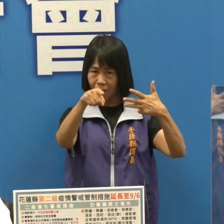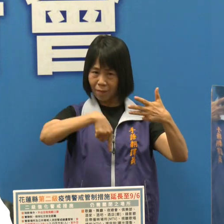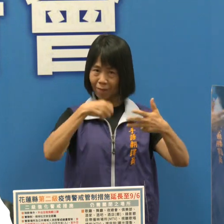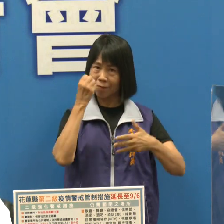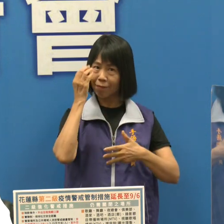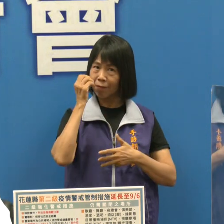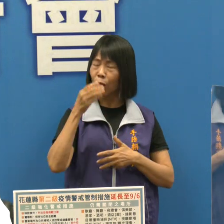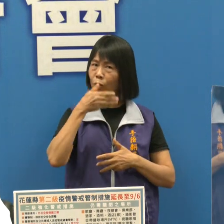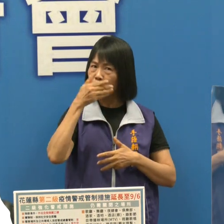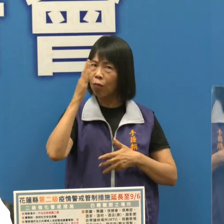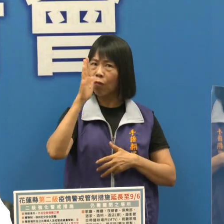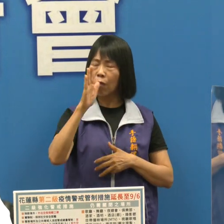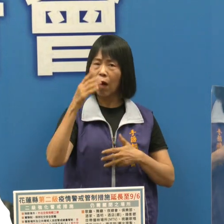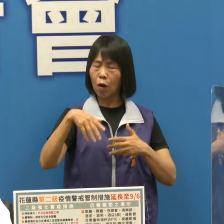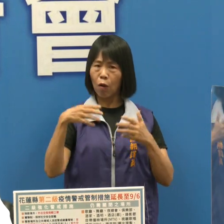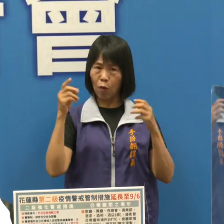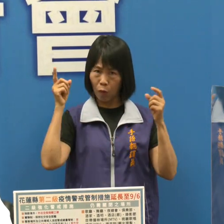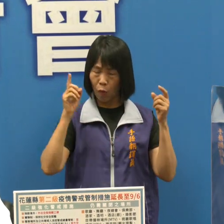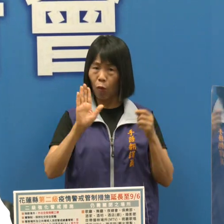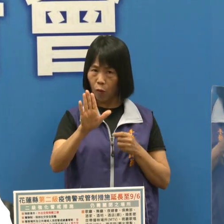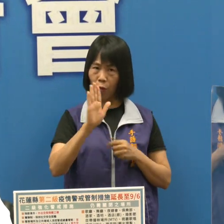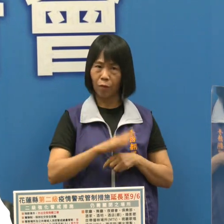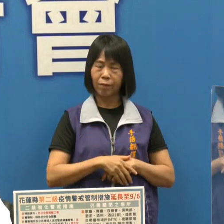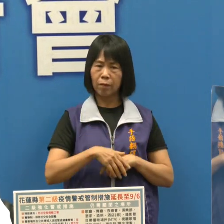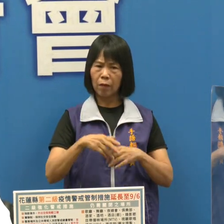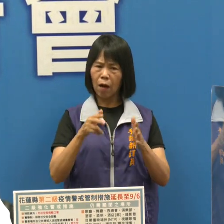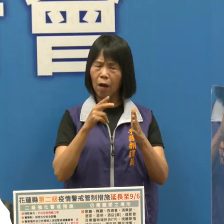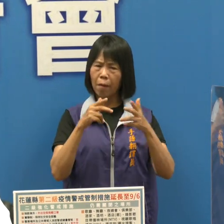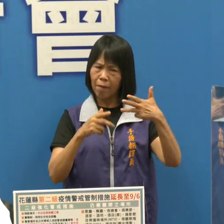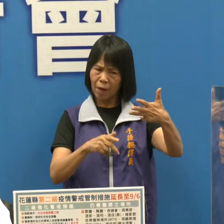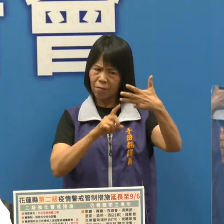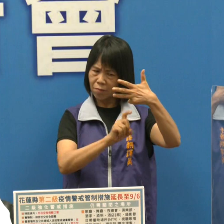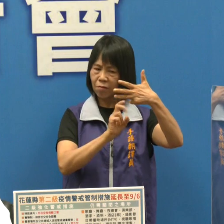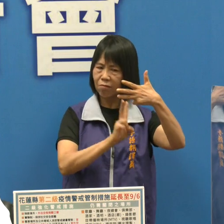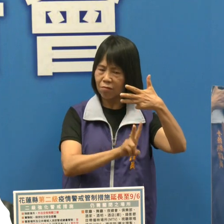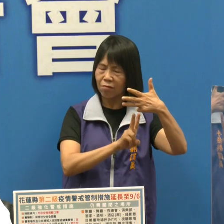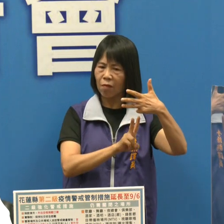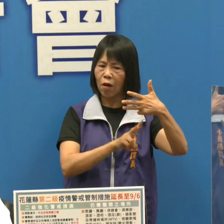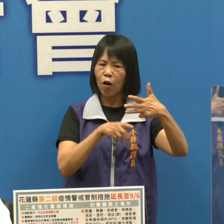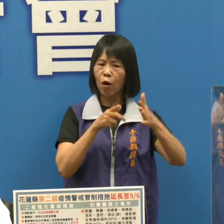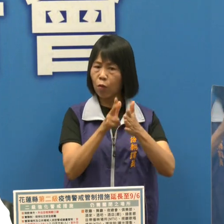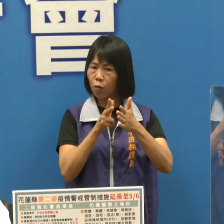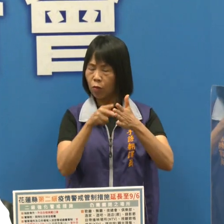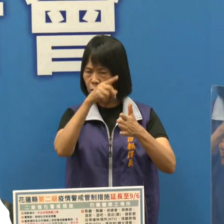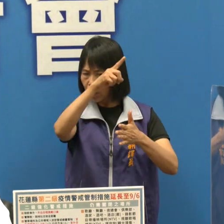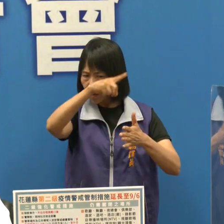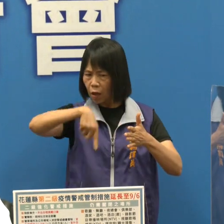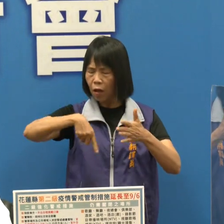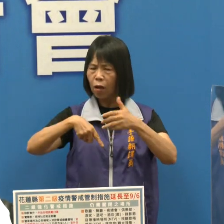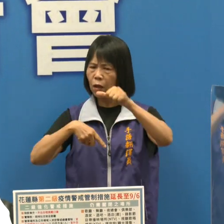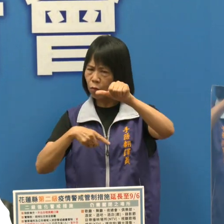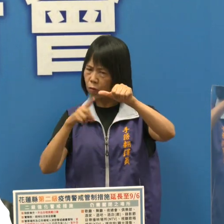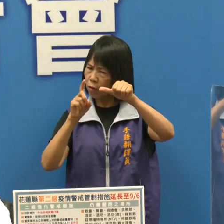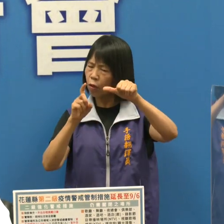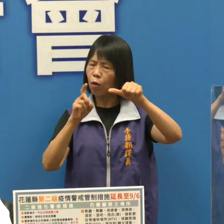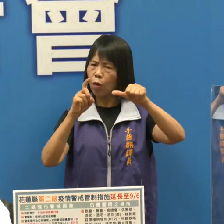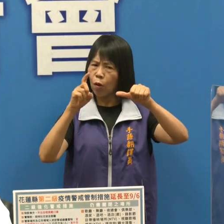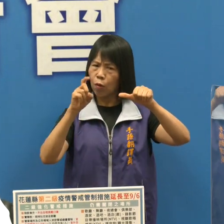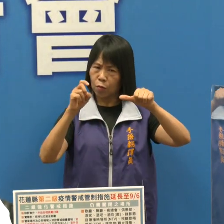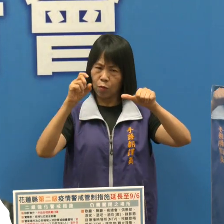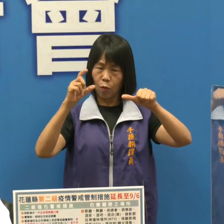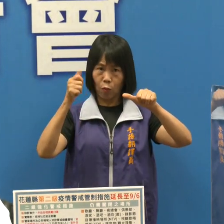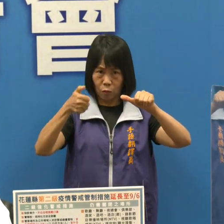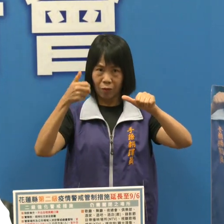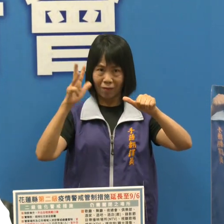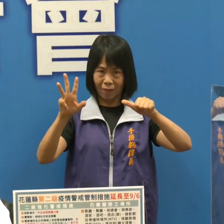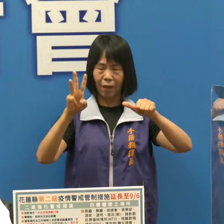是8月12号坐火车那大概将近6点左右5点53分左右到达